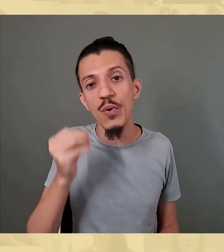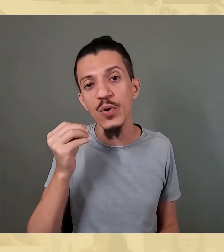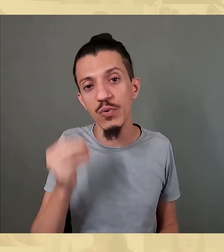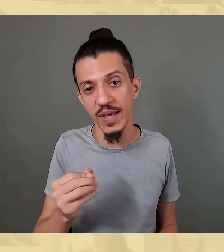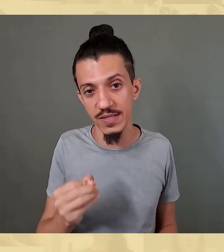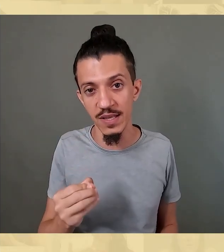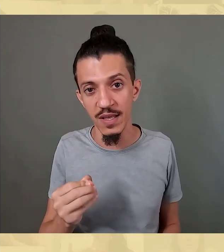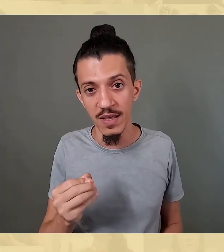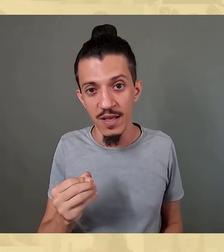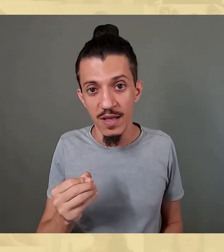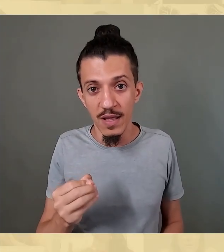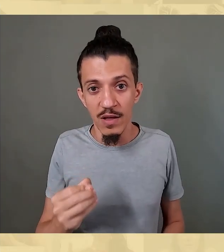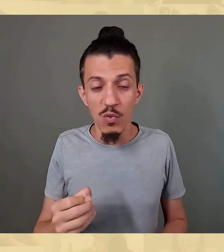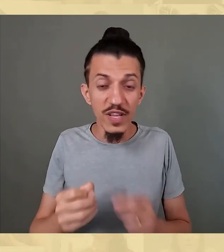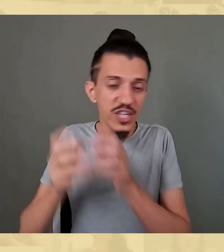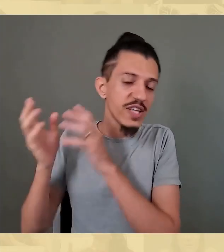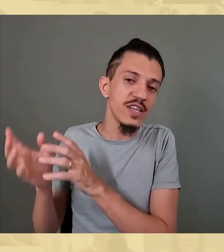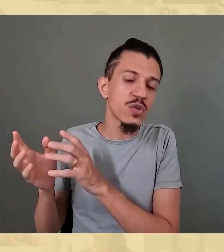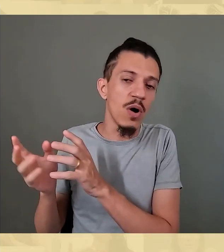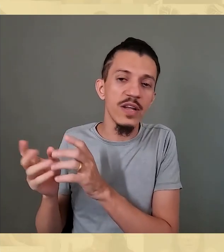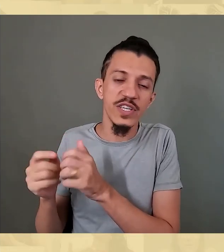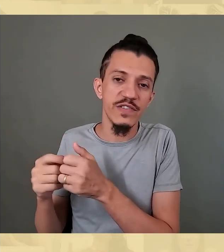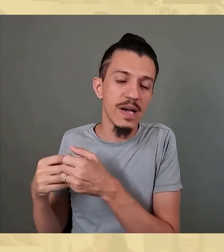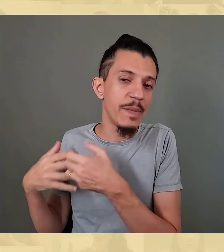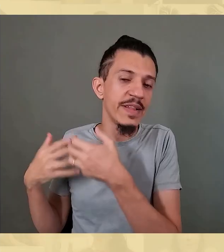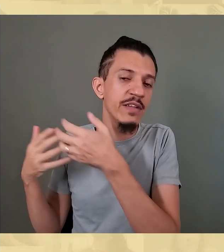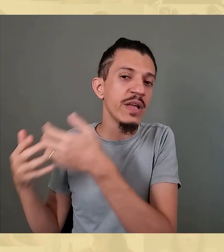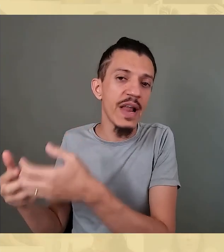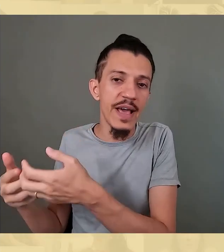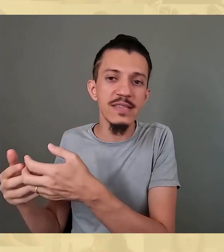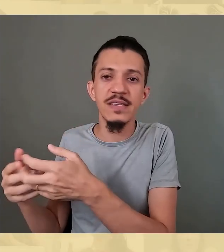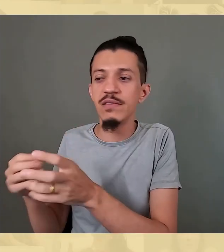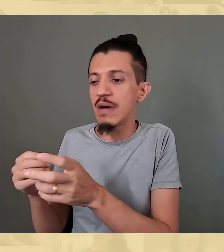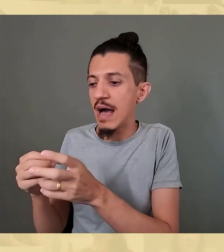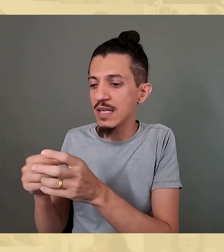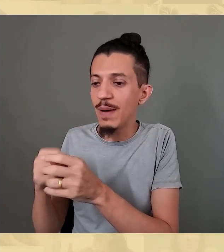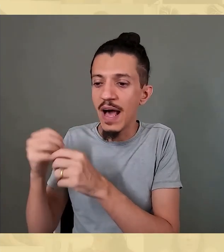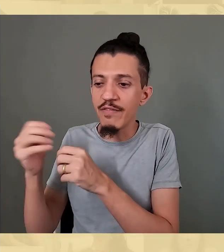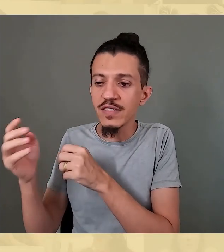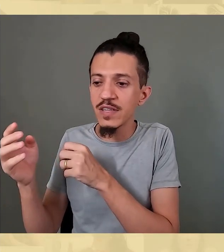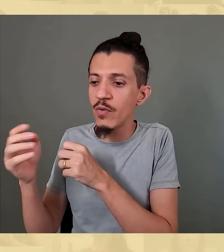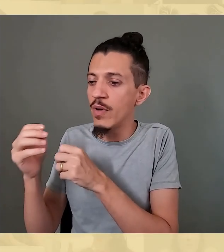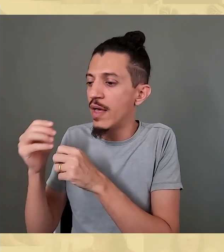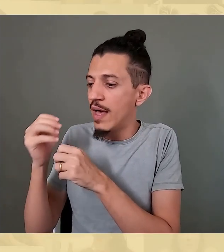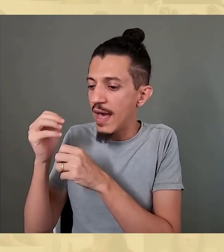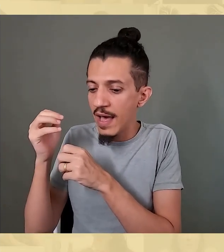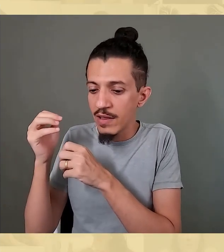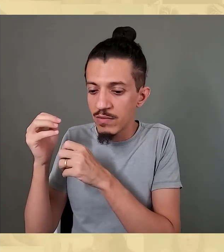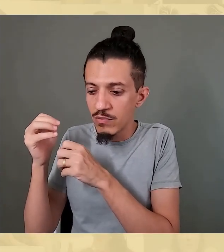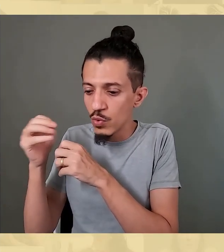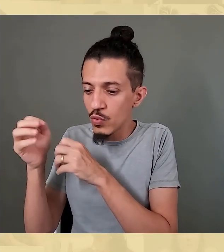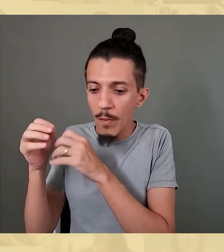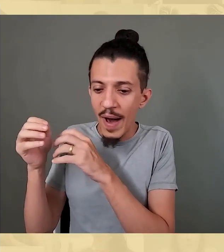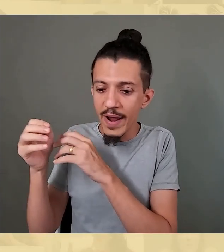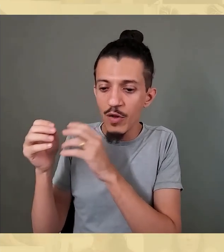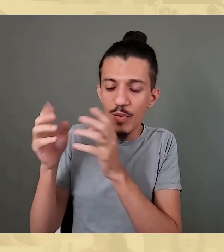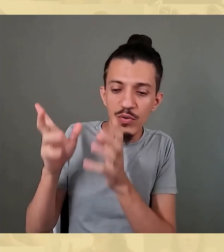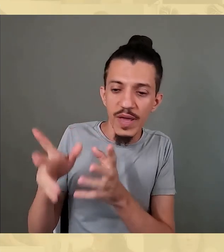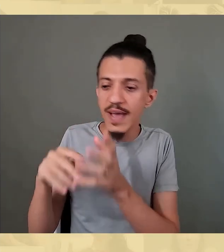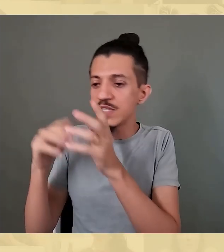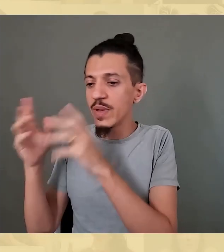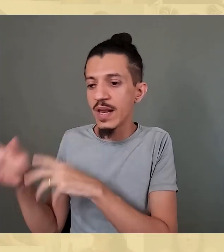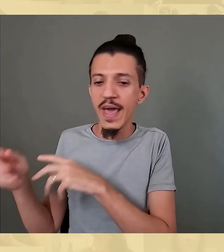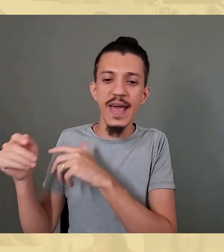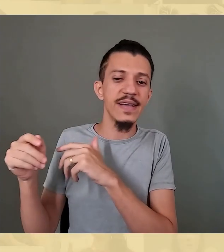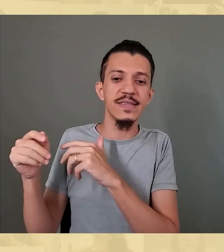no português. Quando a gente está na escola, a gente fica aprendendo inglês e as palavras são tudo comparando o